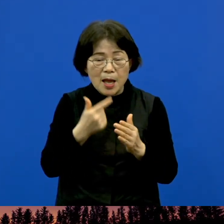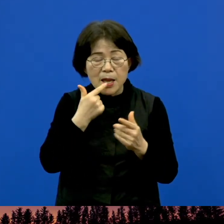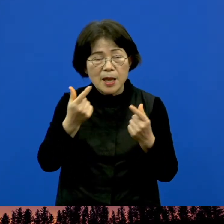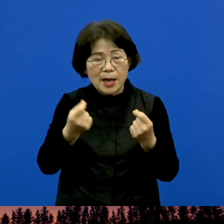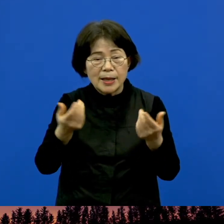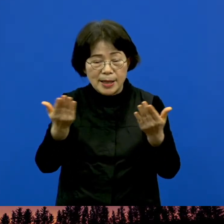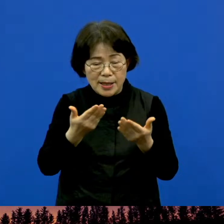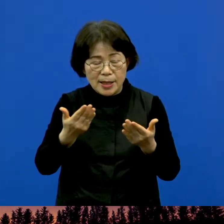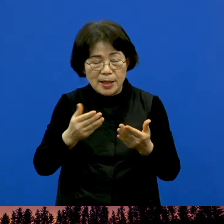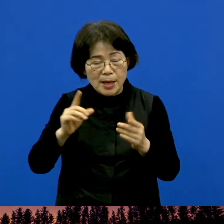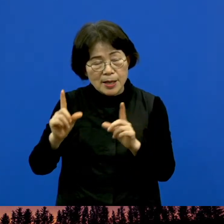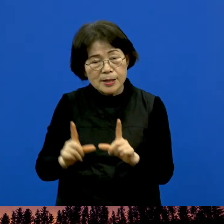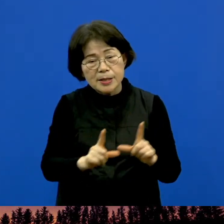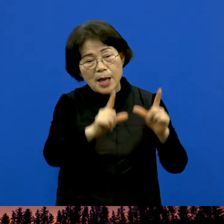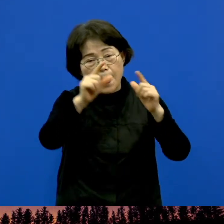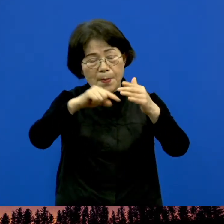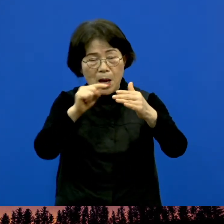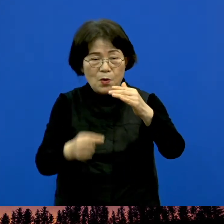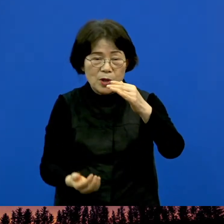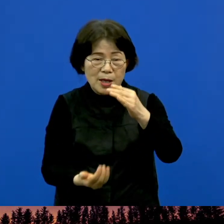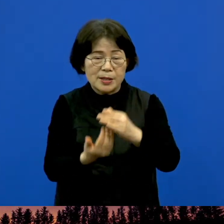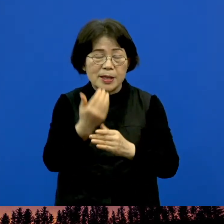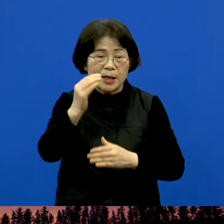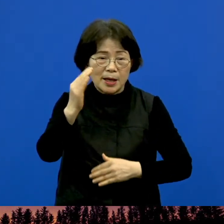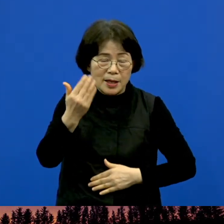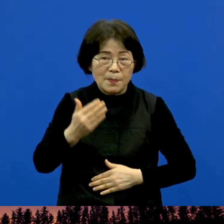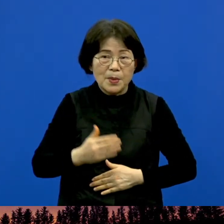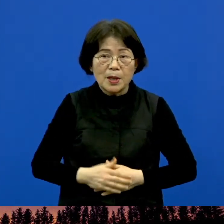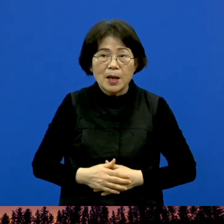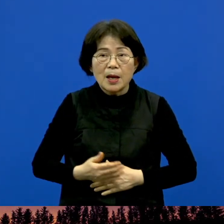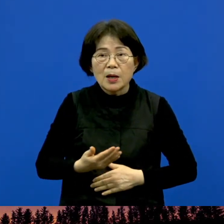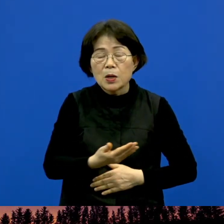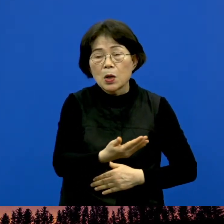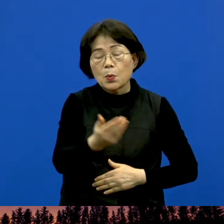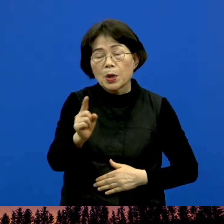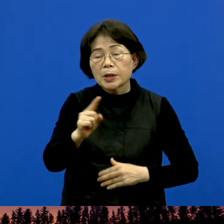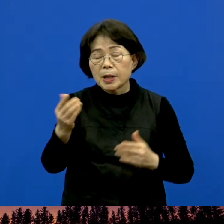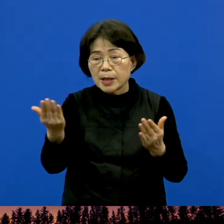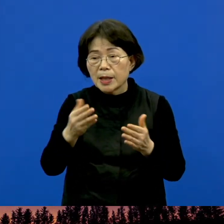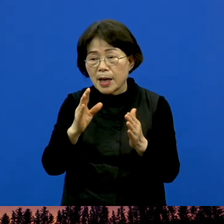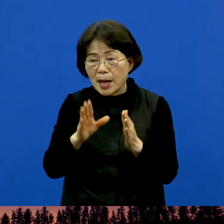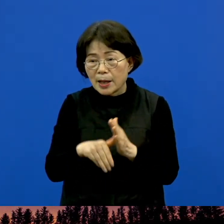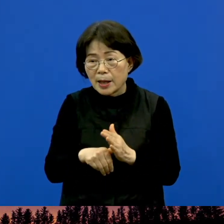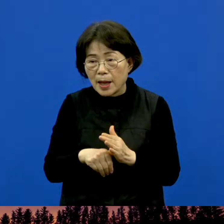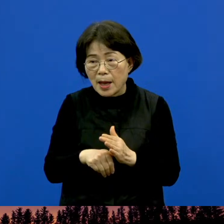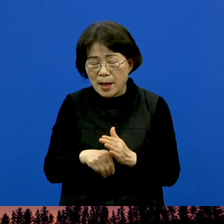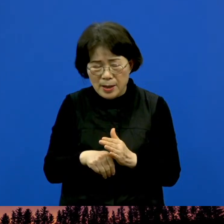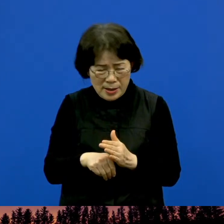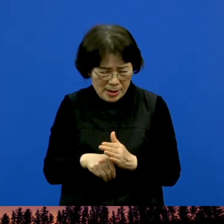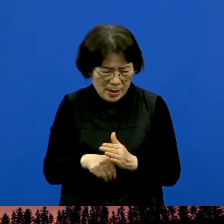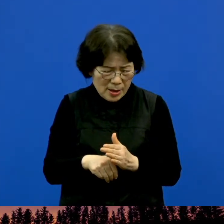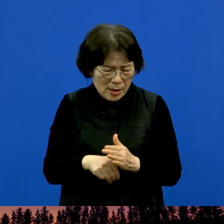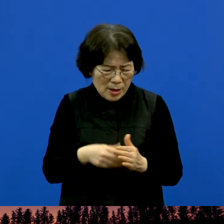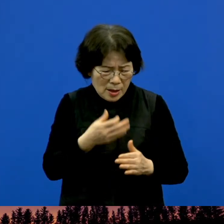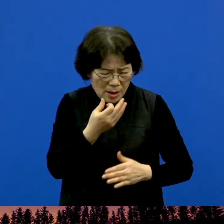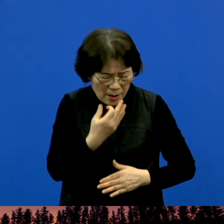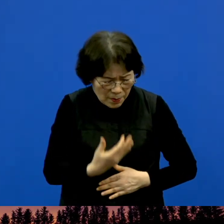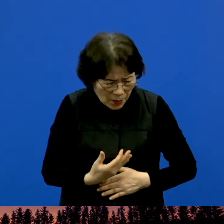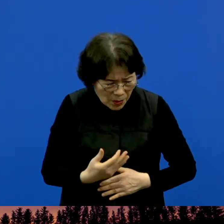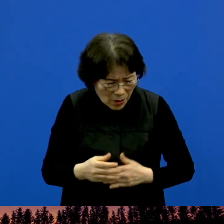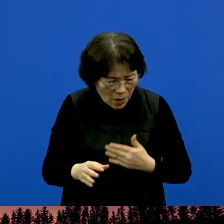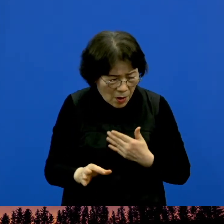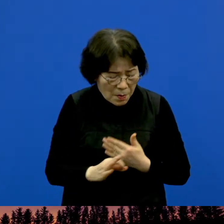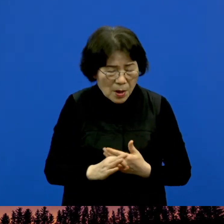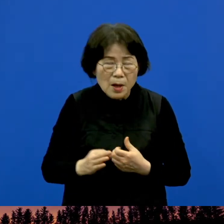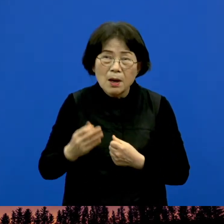속에도 일어나게 되는 것입니다. 그래서 여러분, 우리 어떤 일을 할 때 뭐 막 바닥을 긁거나 잘 안 되거나 힘들고 이러면요,